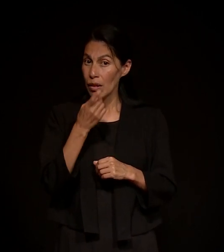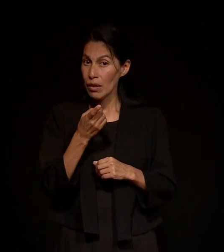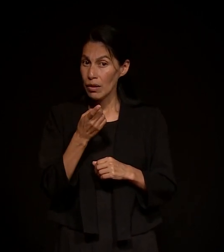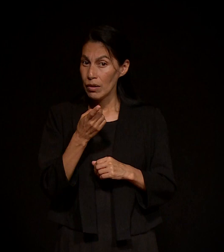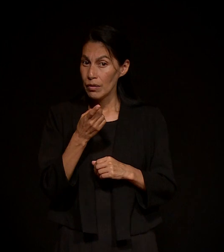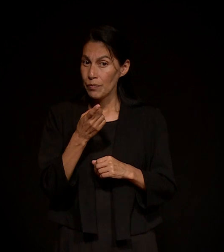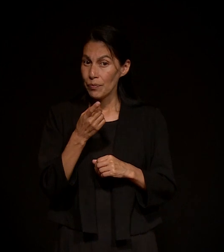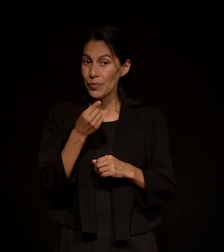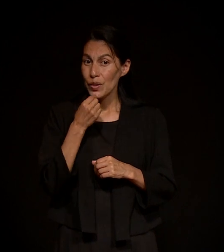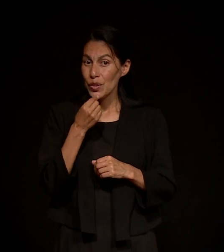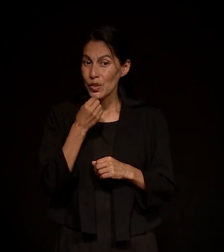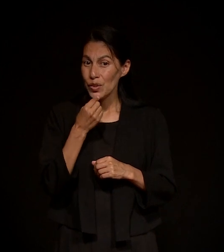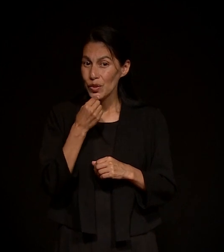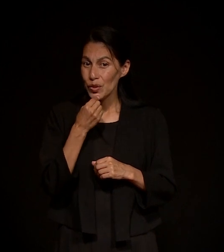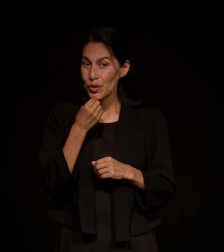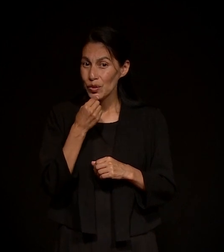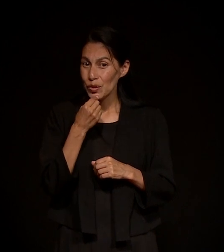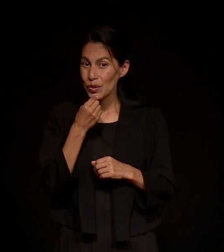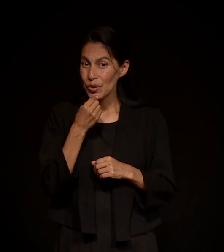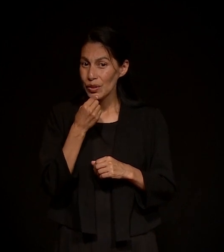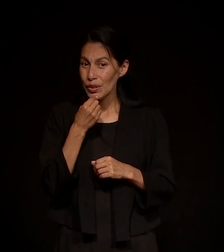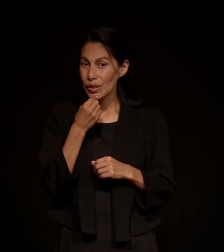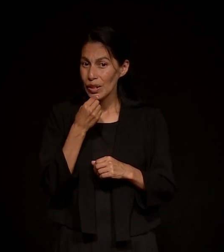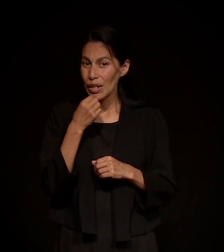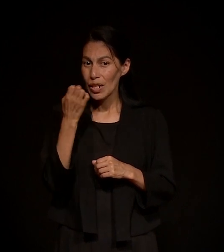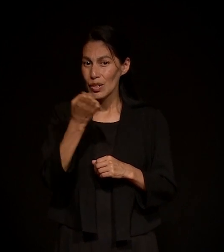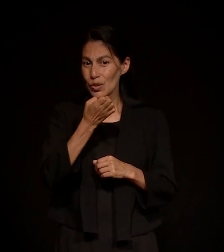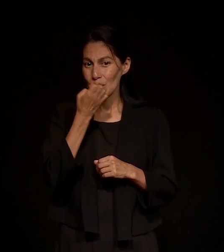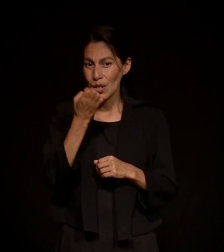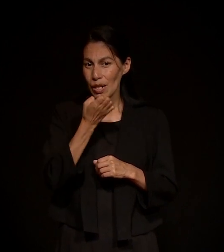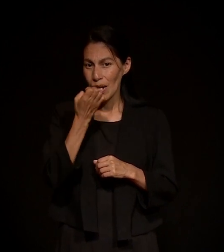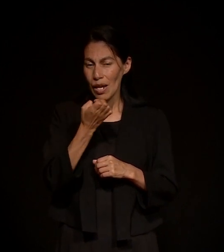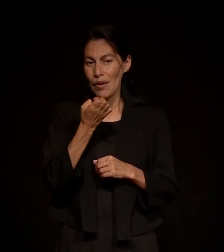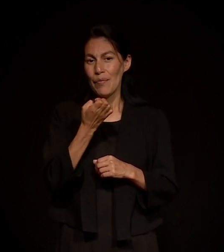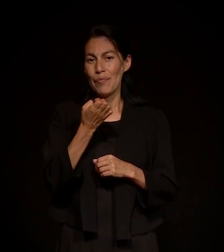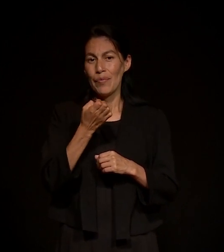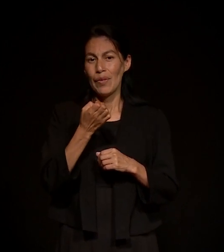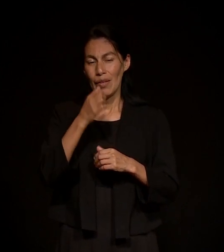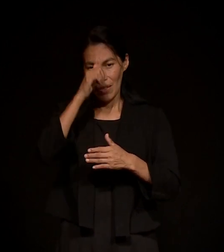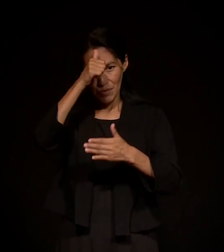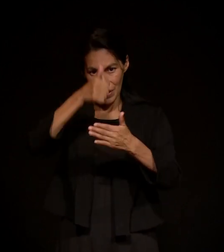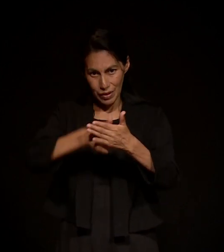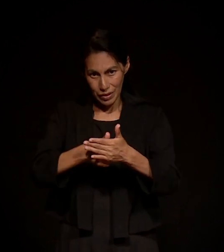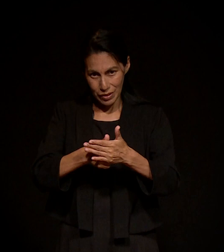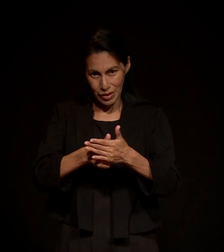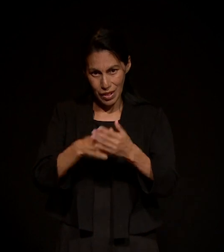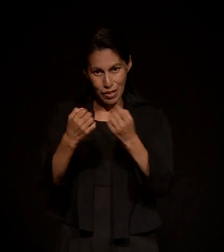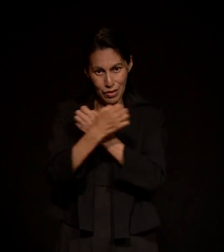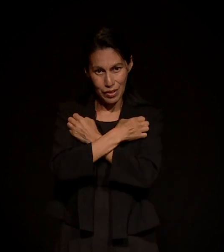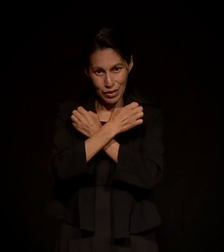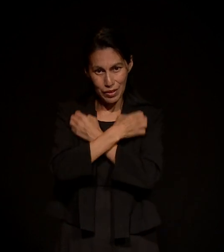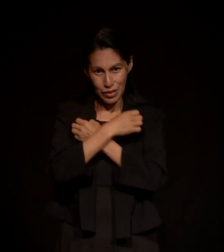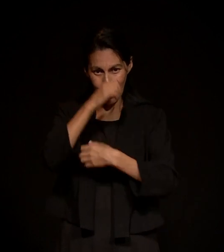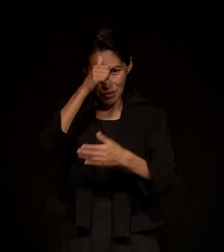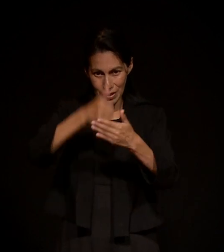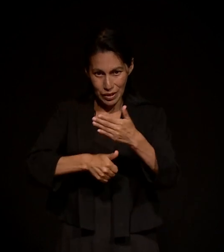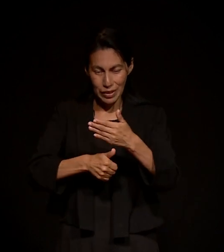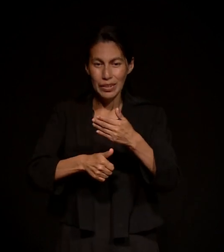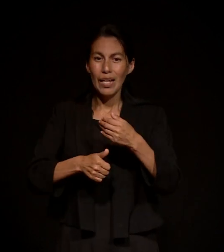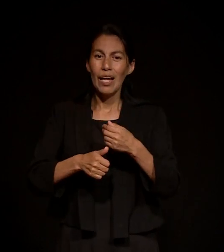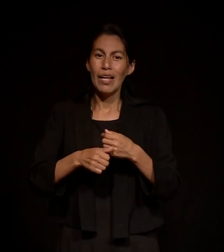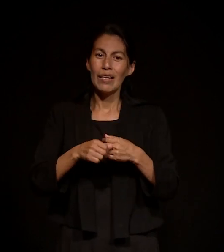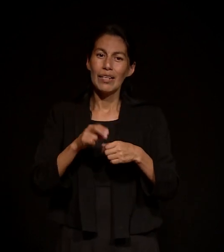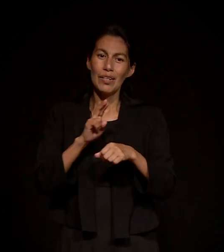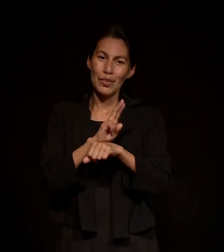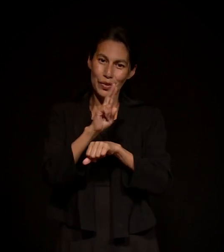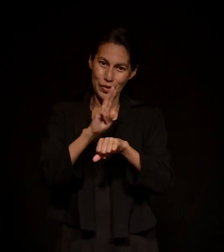niños del sistema educativo adventista de la Unión Mexicana del Norte, o sea, de la Unión